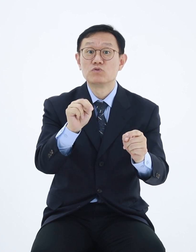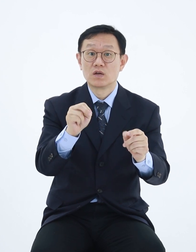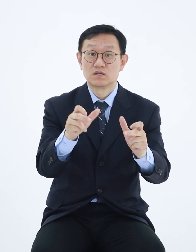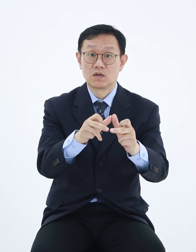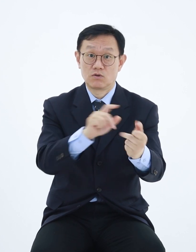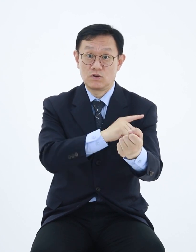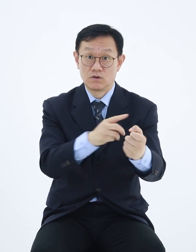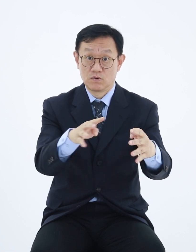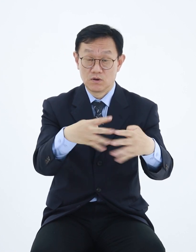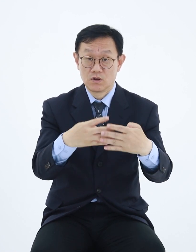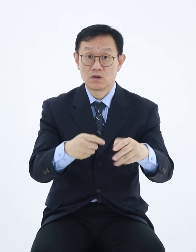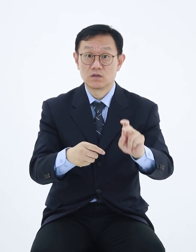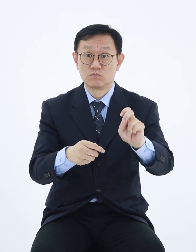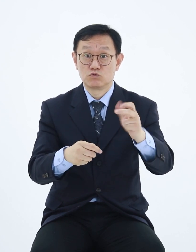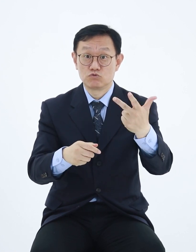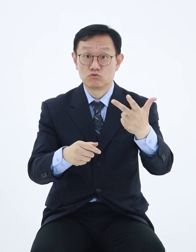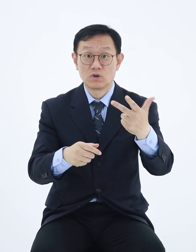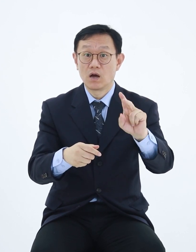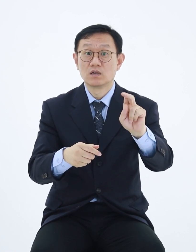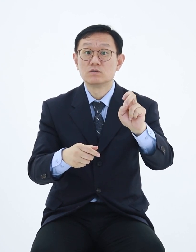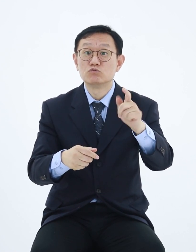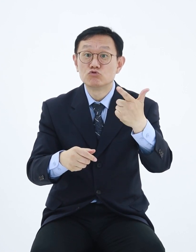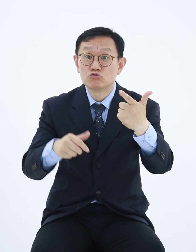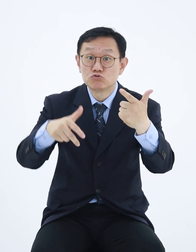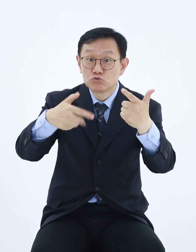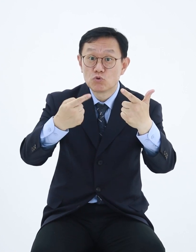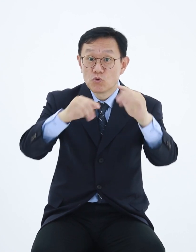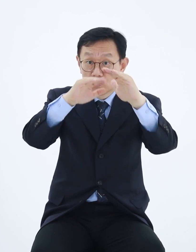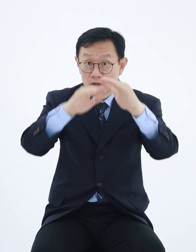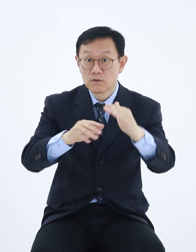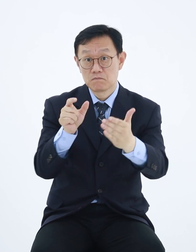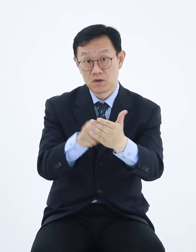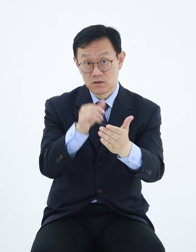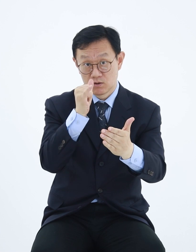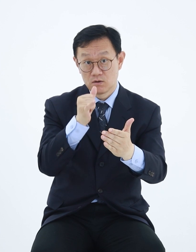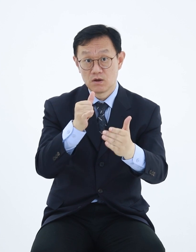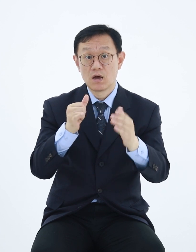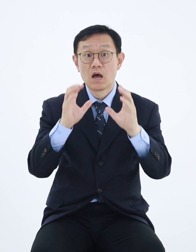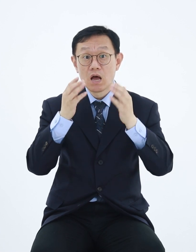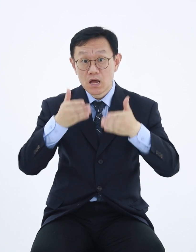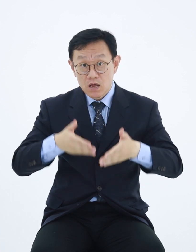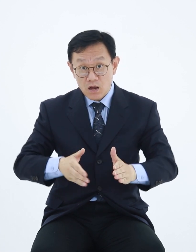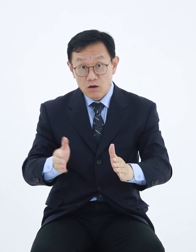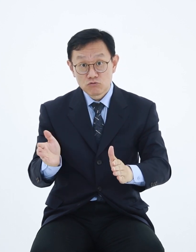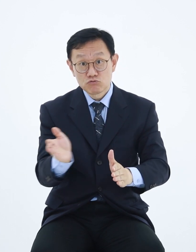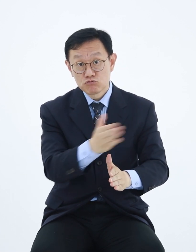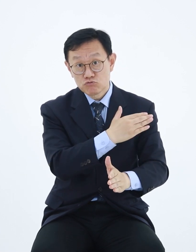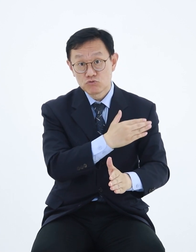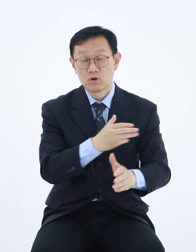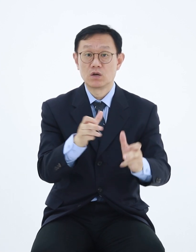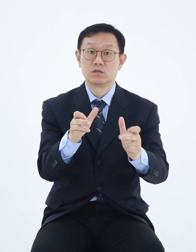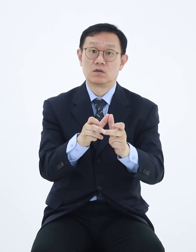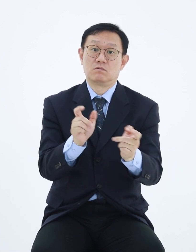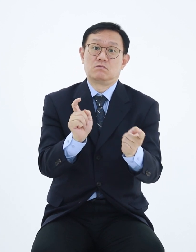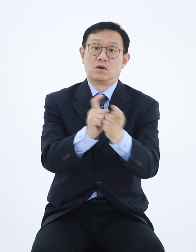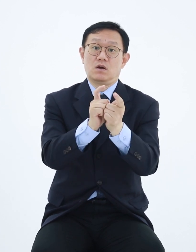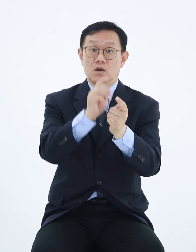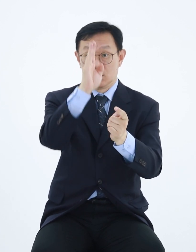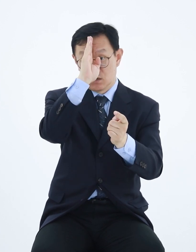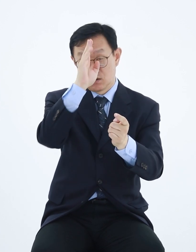권리협약 제26조에 서술된 개념이다. 선천적인 또는 어린 시절에 입은 상해 또는 질병으로 야기된 기능 손상이 있는